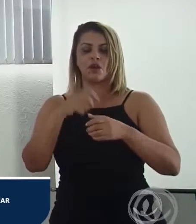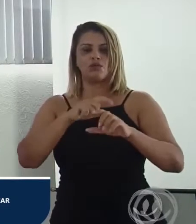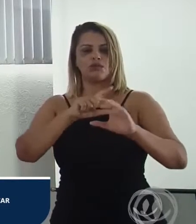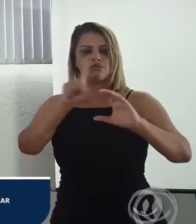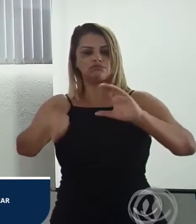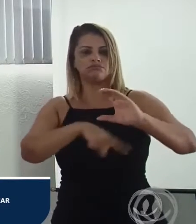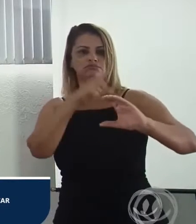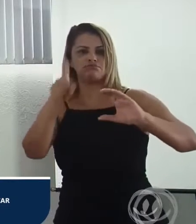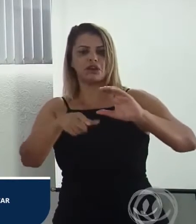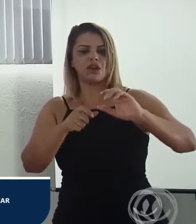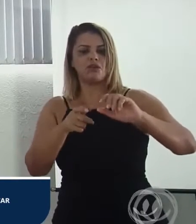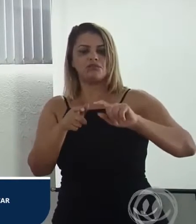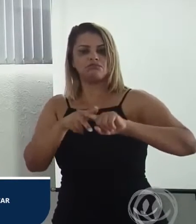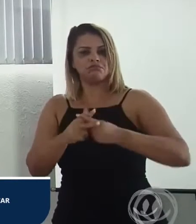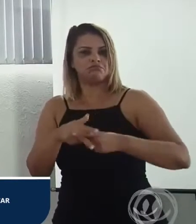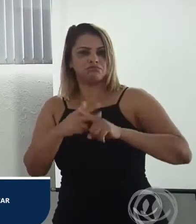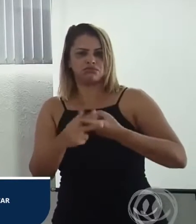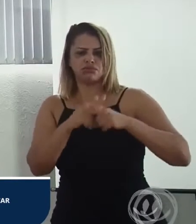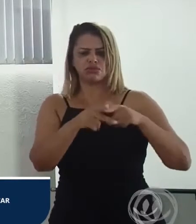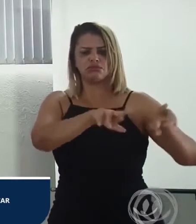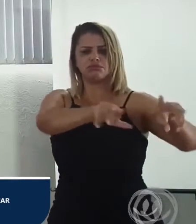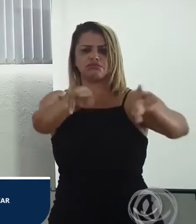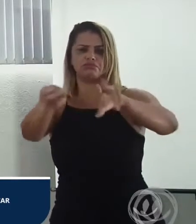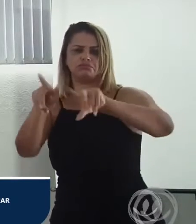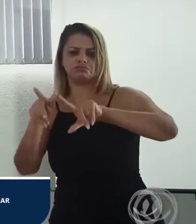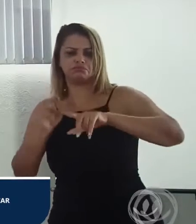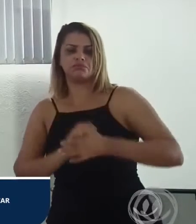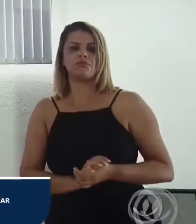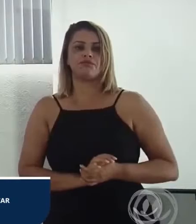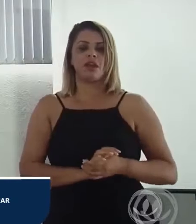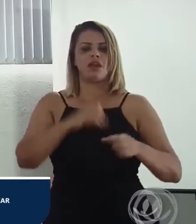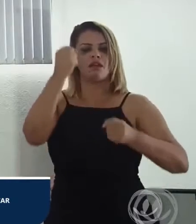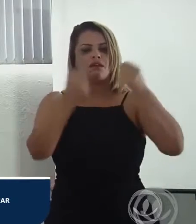lanchonetes instalados em postos de combustíveis